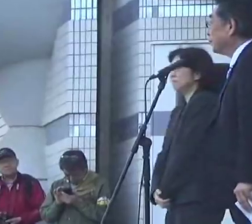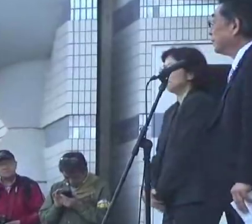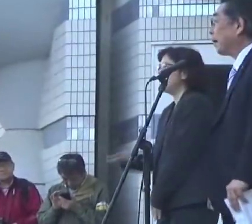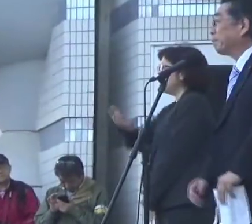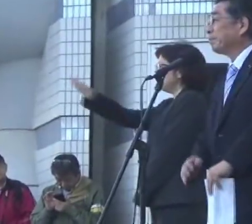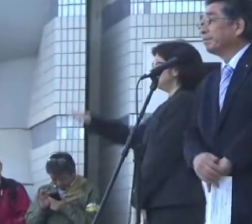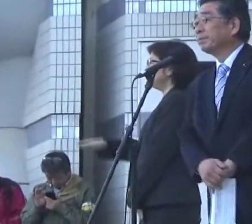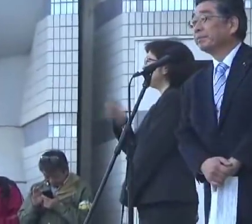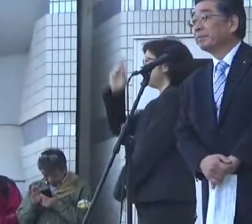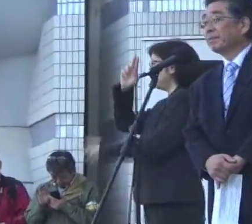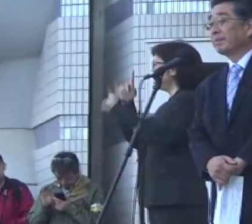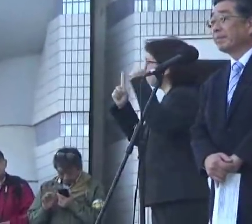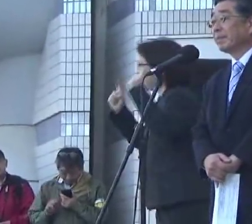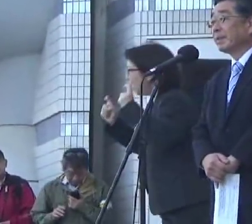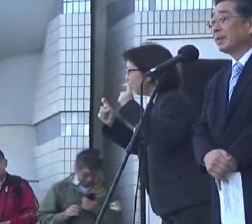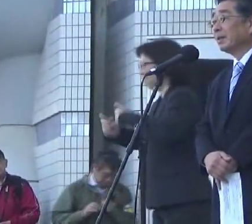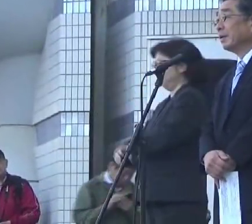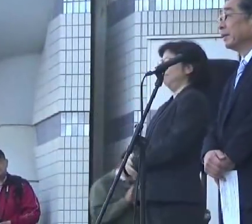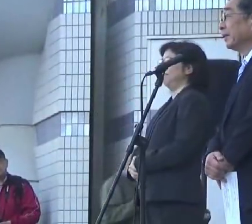皆さんこんにちは。